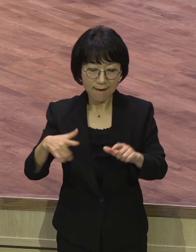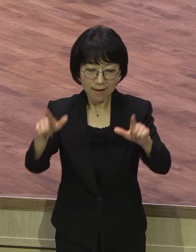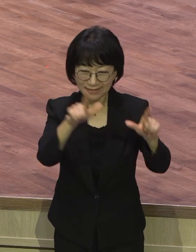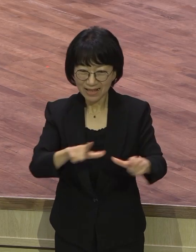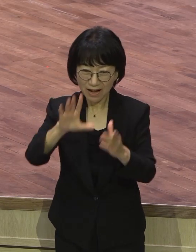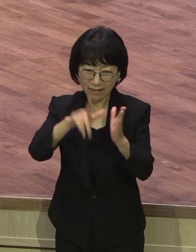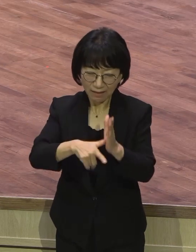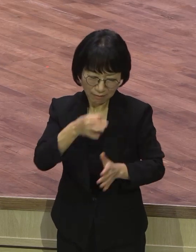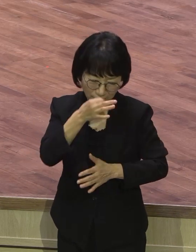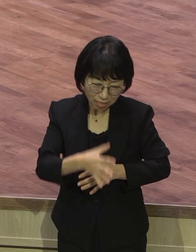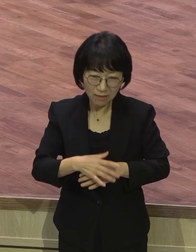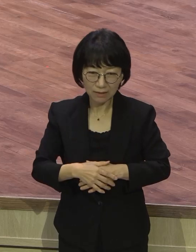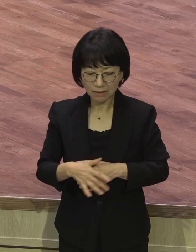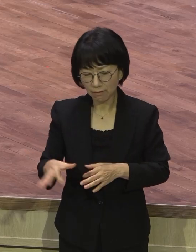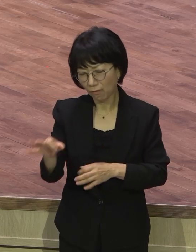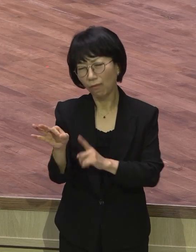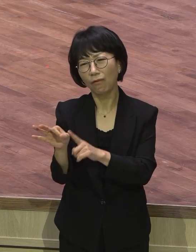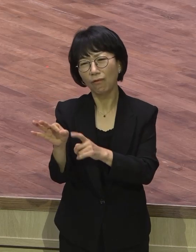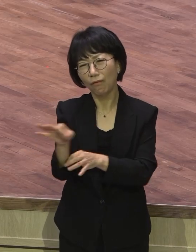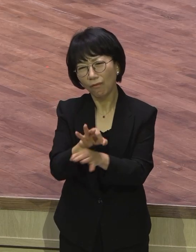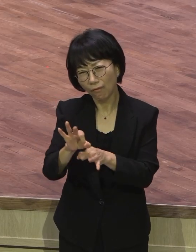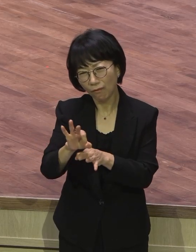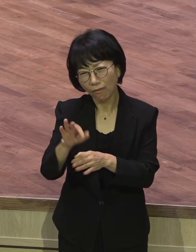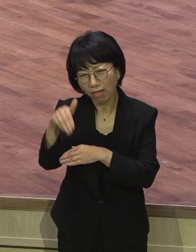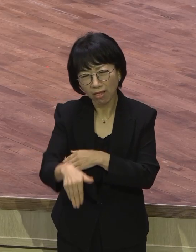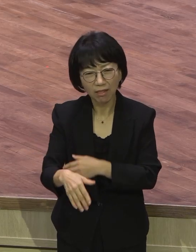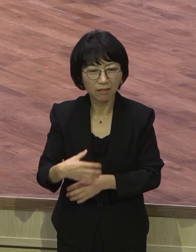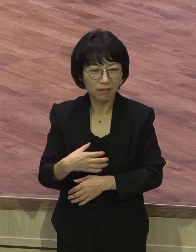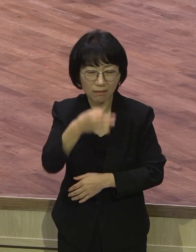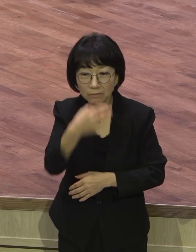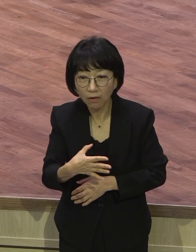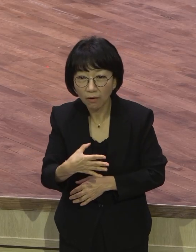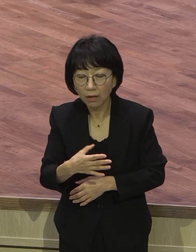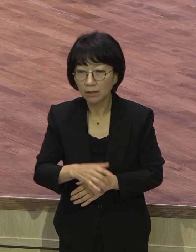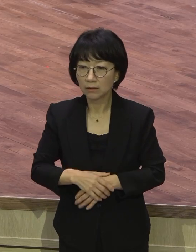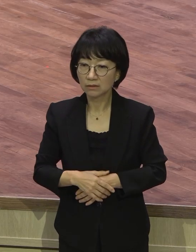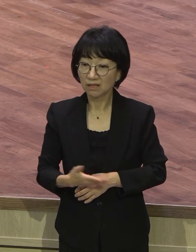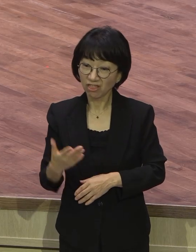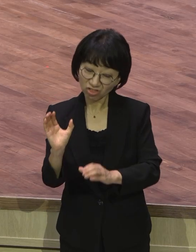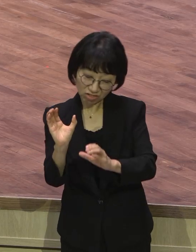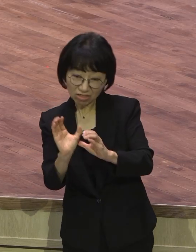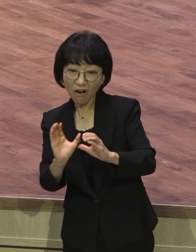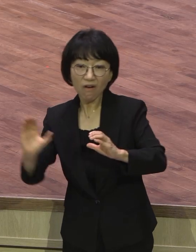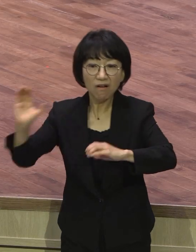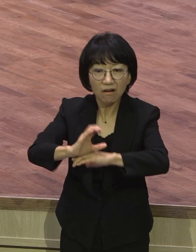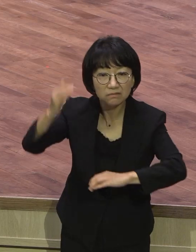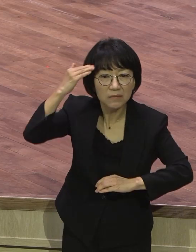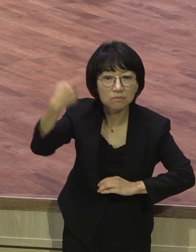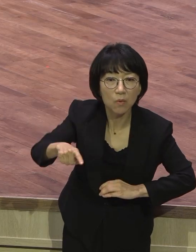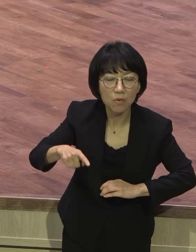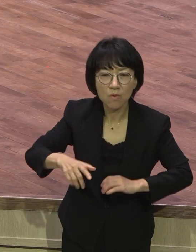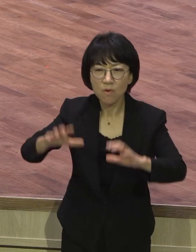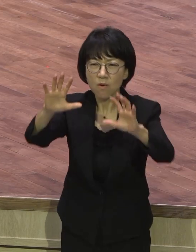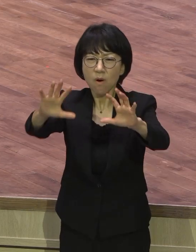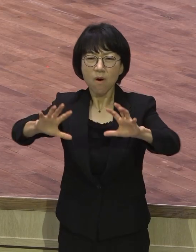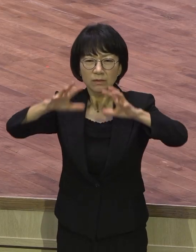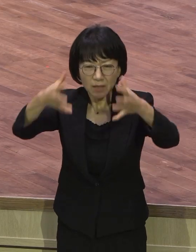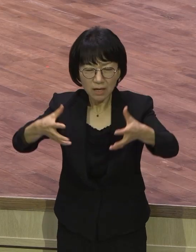많이 힘든 상황입니다. 그런데 엎친 데 덮친 격으로 전 세계가 지금